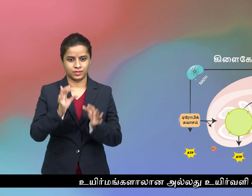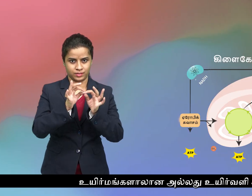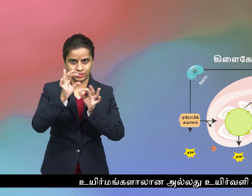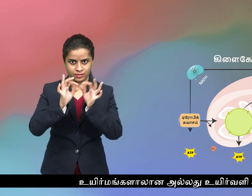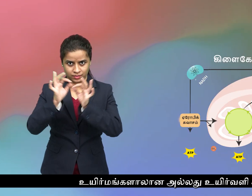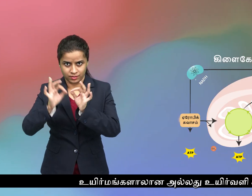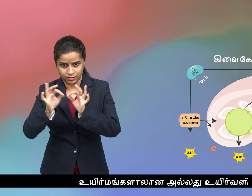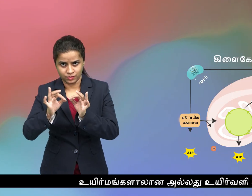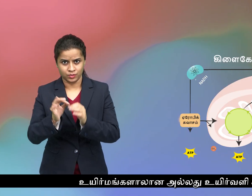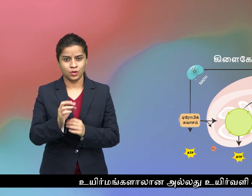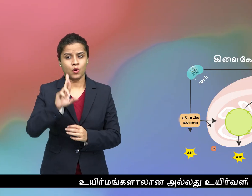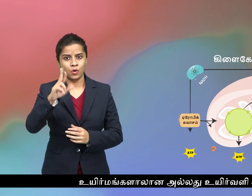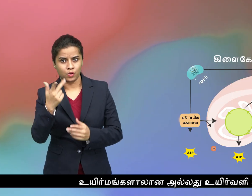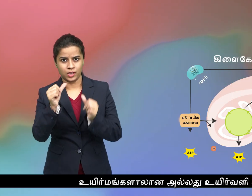உயிர்மங்களாலான அல்லது உயிர்வழி சுவாசம்,